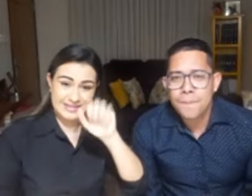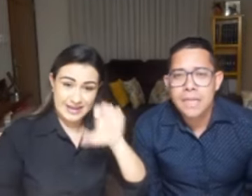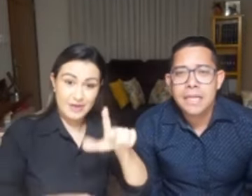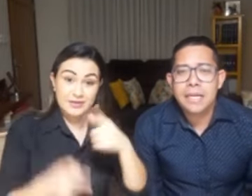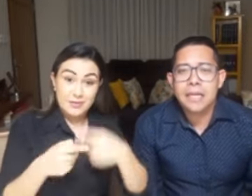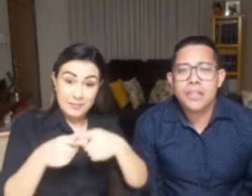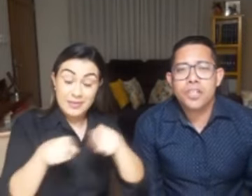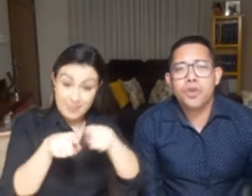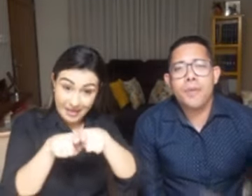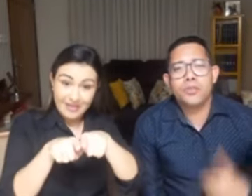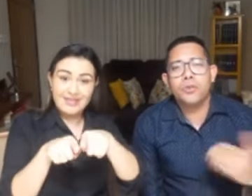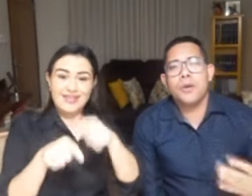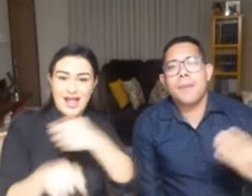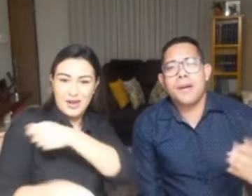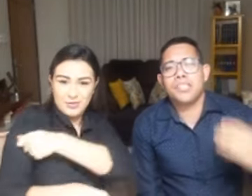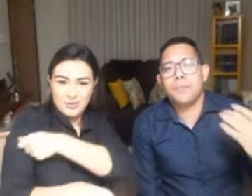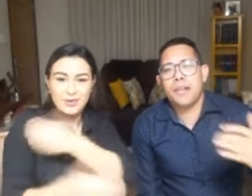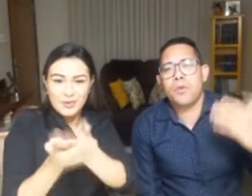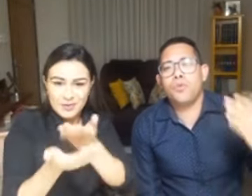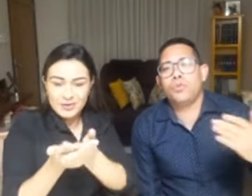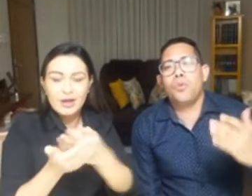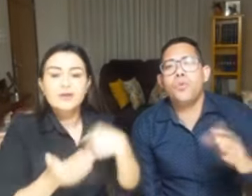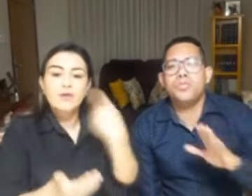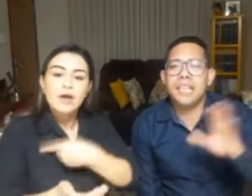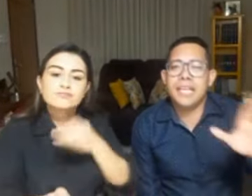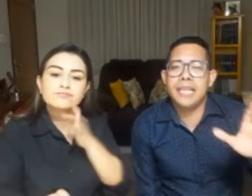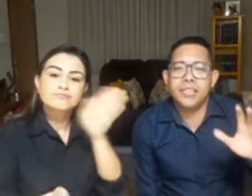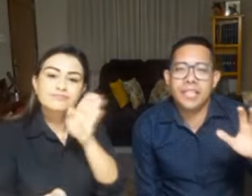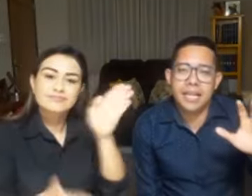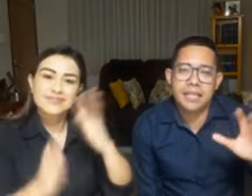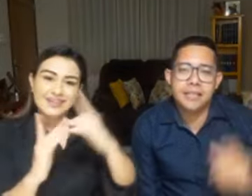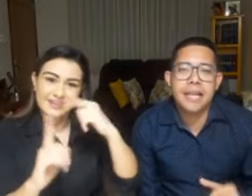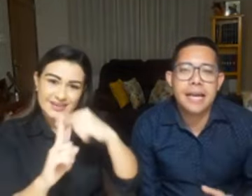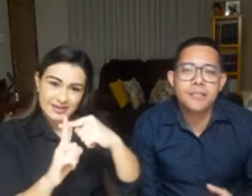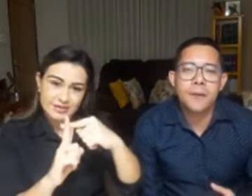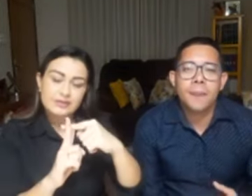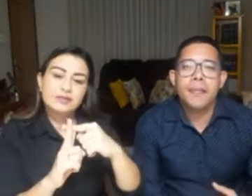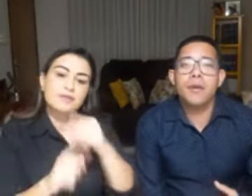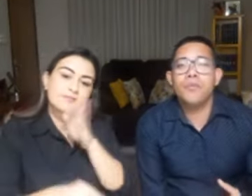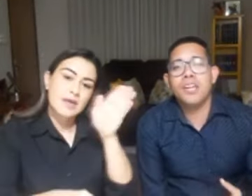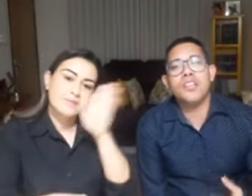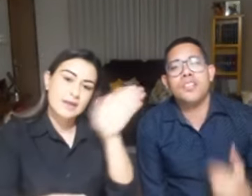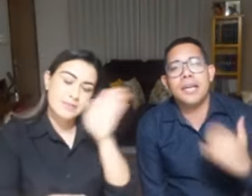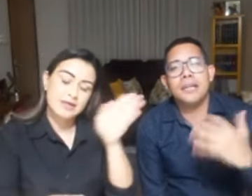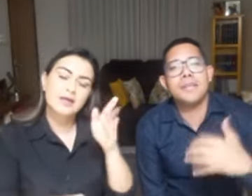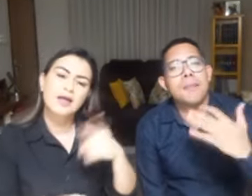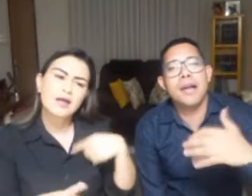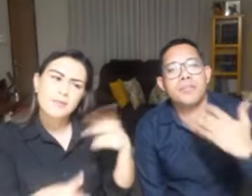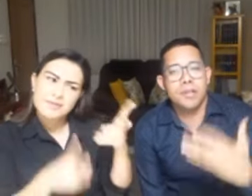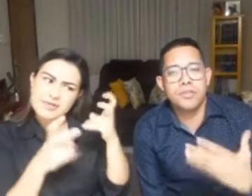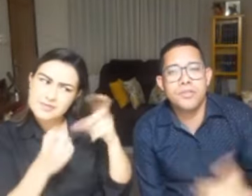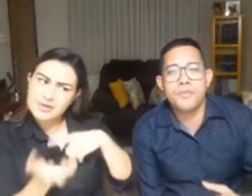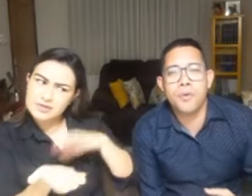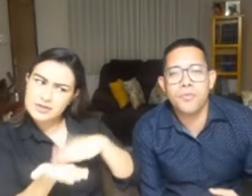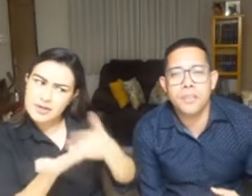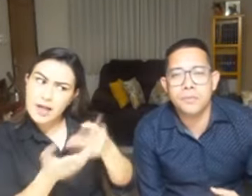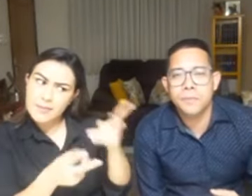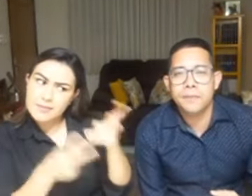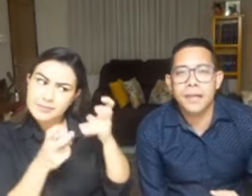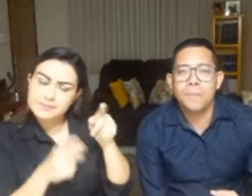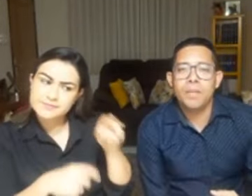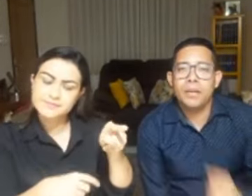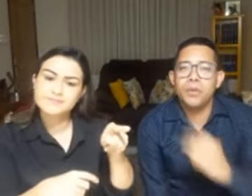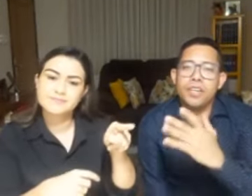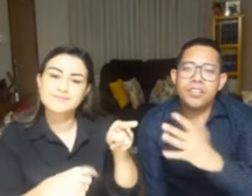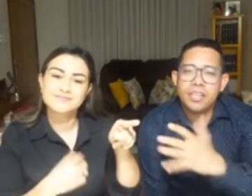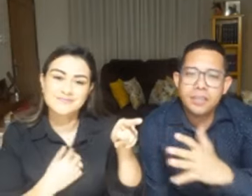lá e a gente começou a participar de alguns cultos na igreja naquela cidade e eu vi que tinha aquele trabalho sendo desenvolvido,